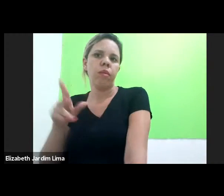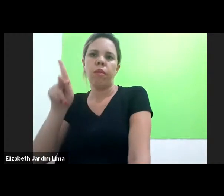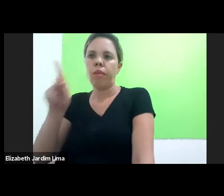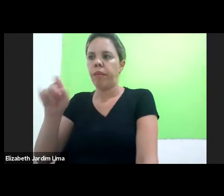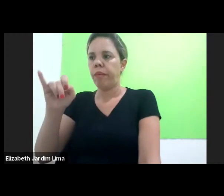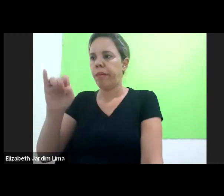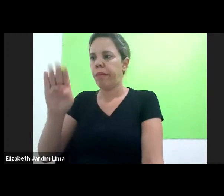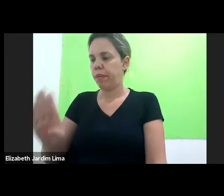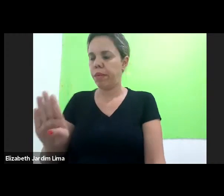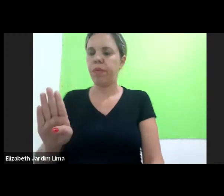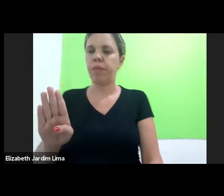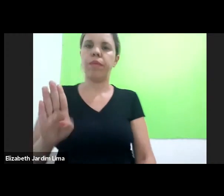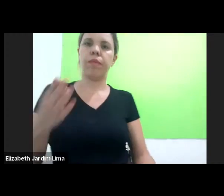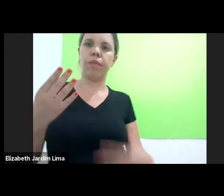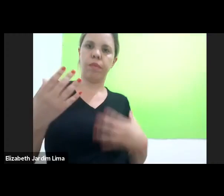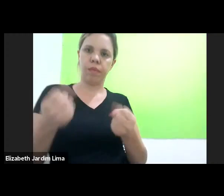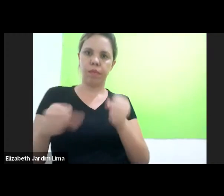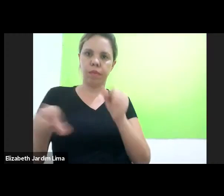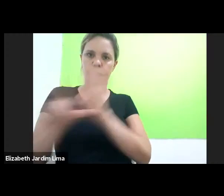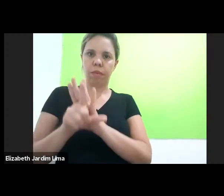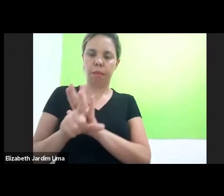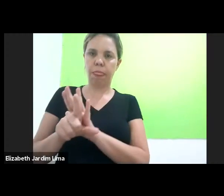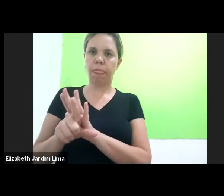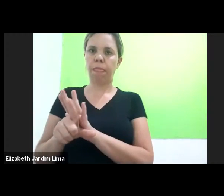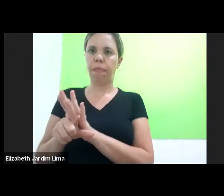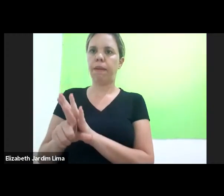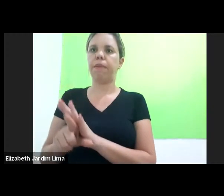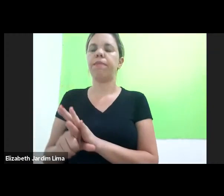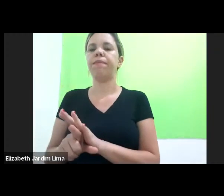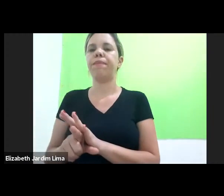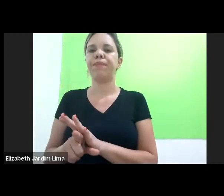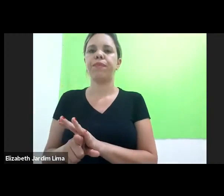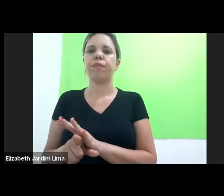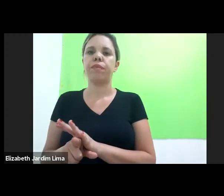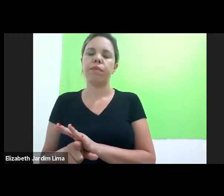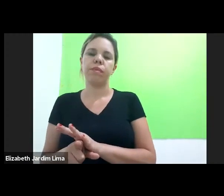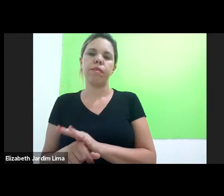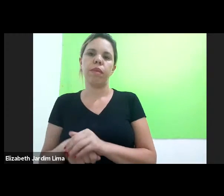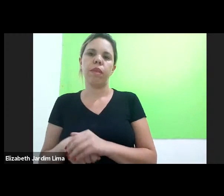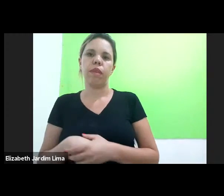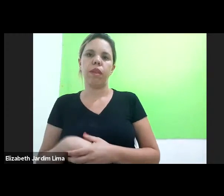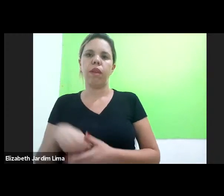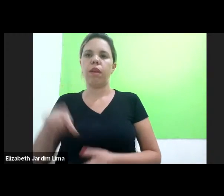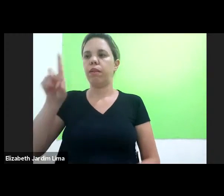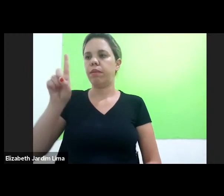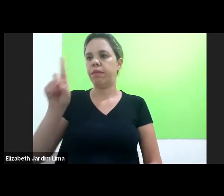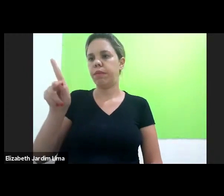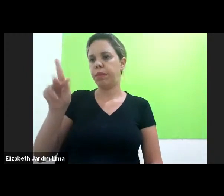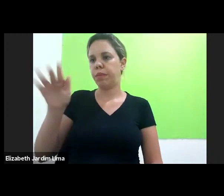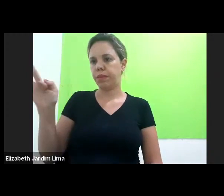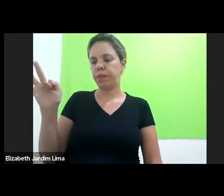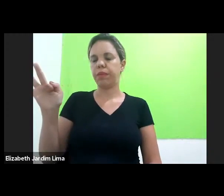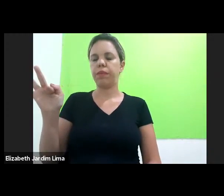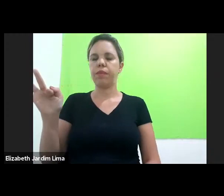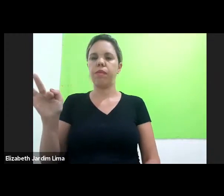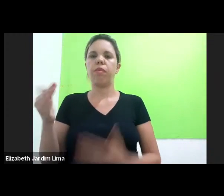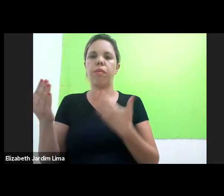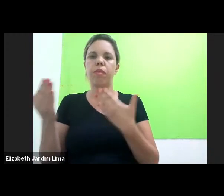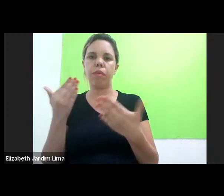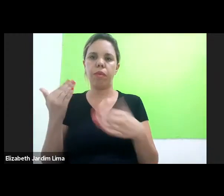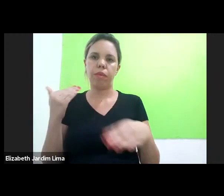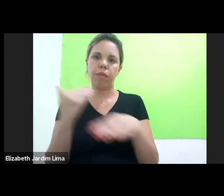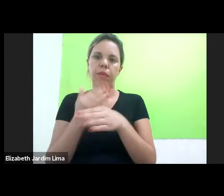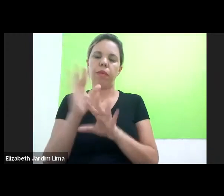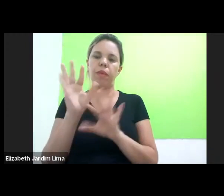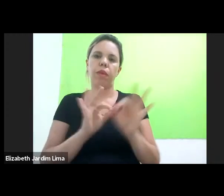como legitimada para ingressar com a DPF no Supremo, sendo equiparada a uma organização,